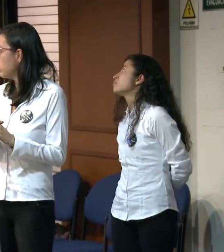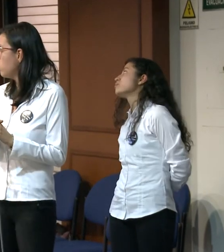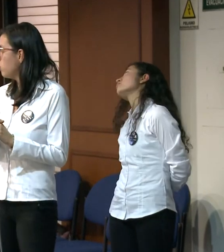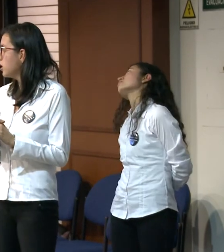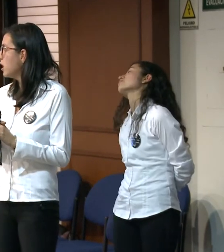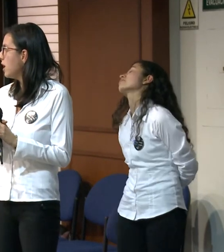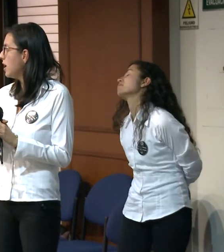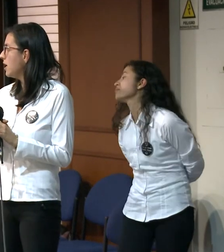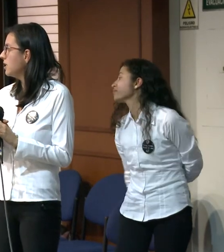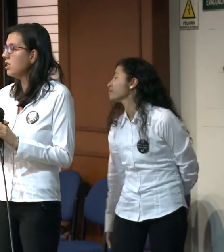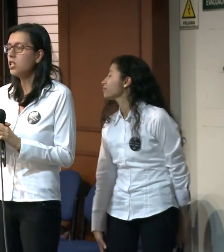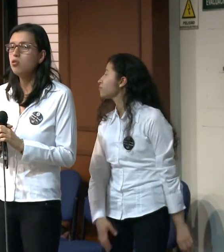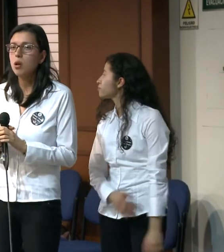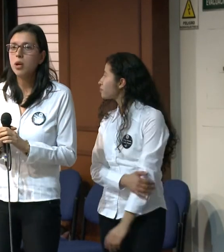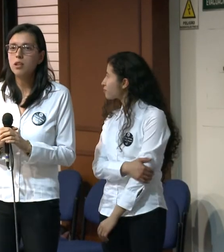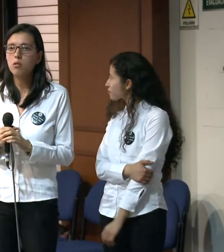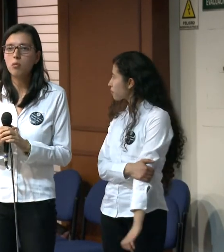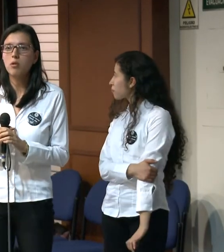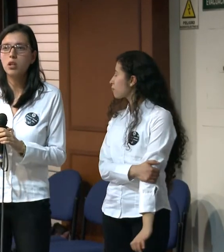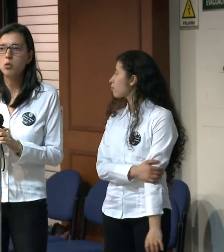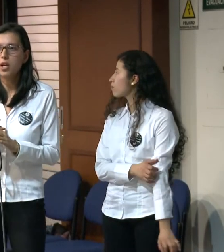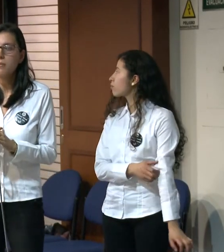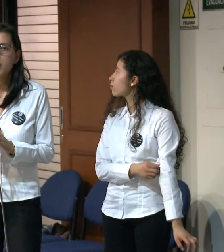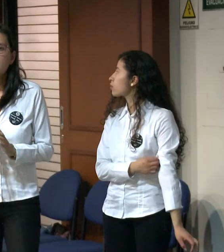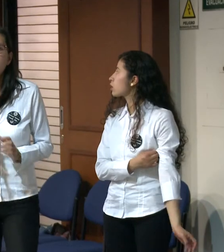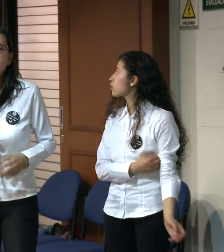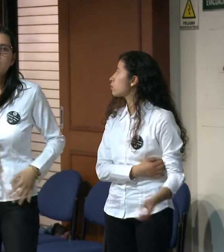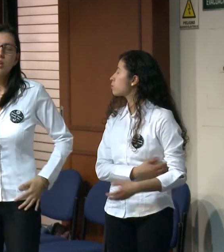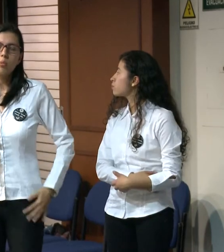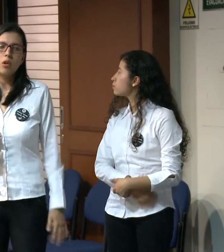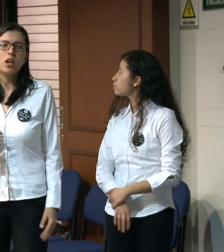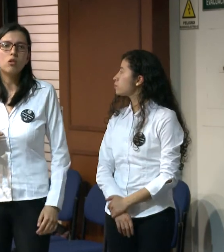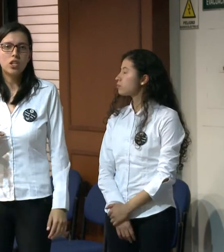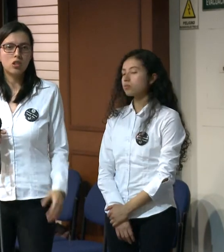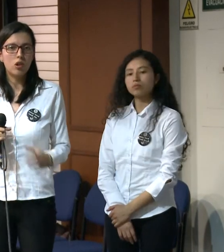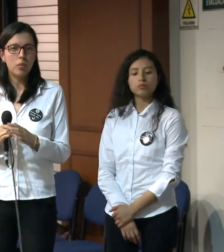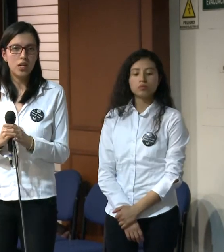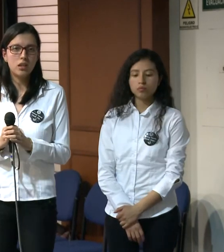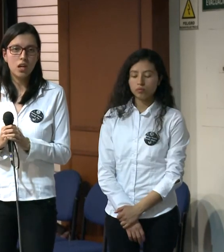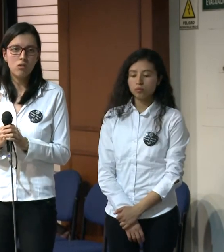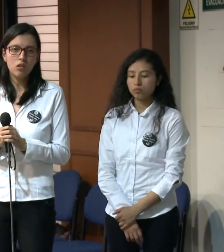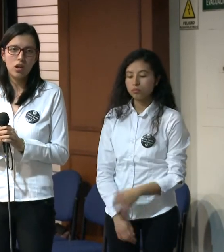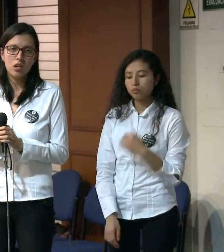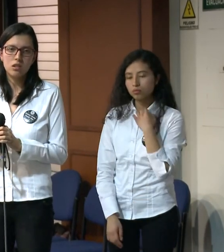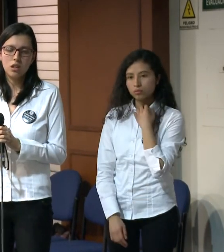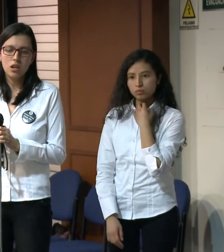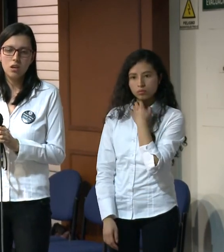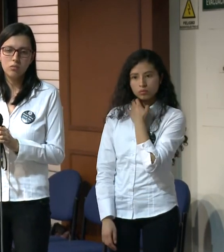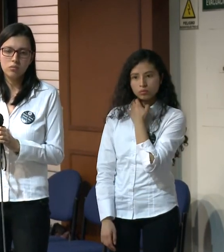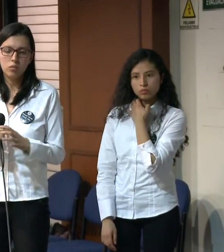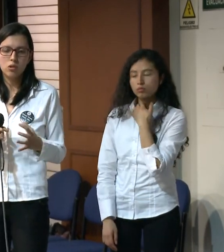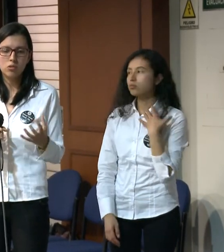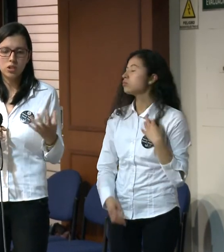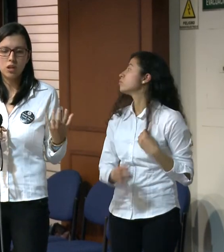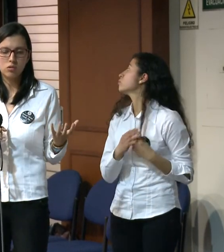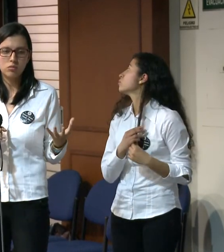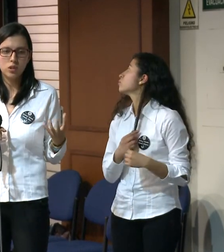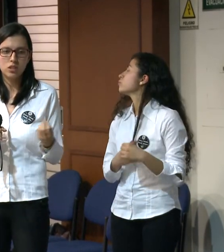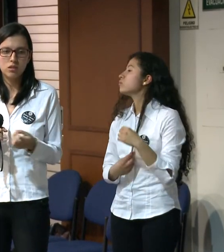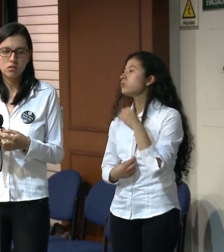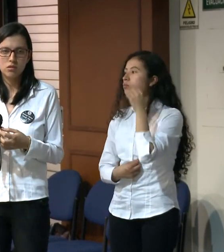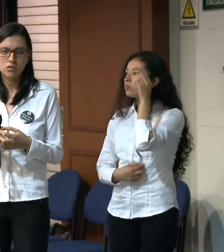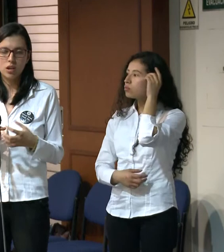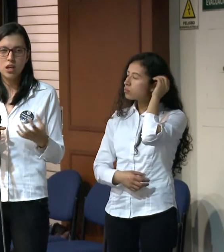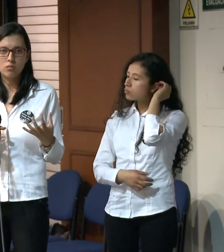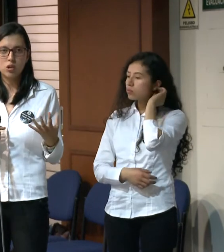Dentro de nuestra propuesta se diseñó una plataforma virtual, ya que por el contexto del planetario, que es por contar con